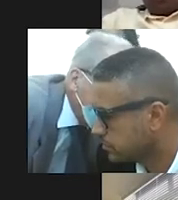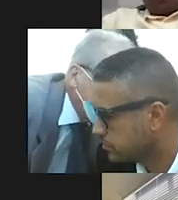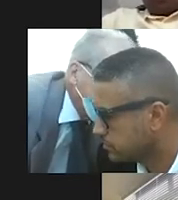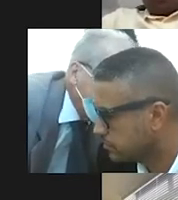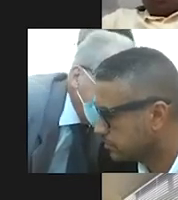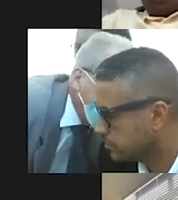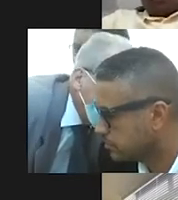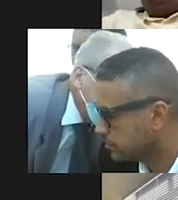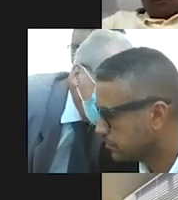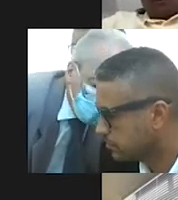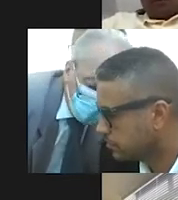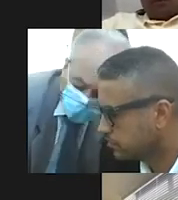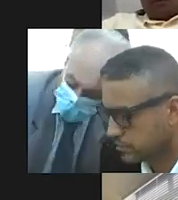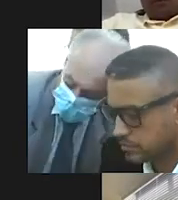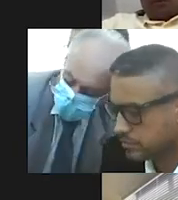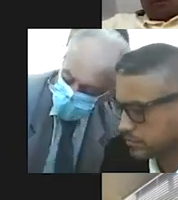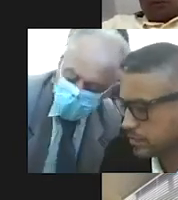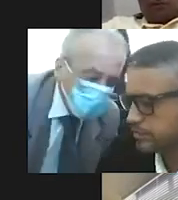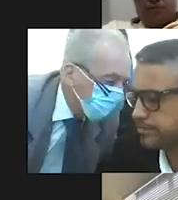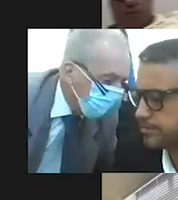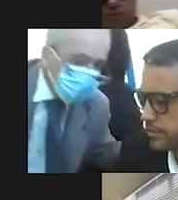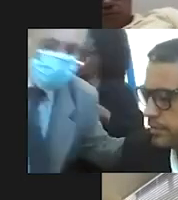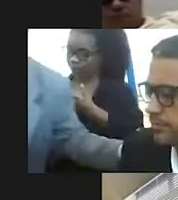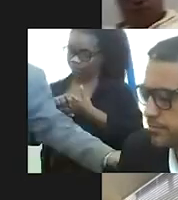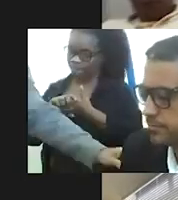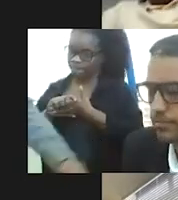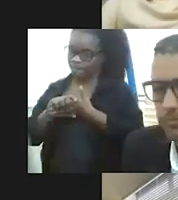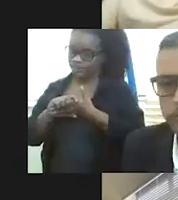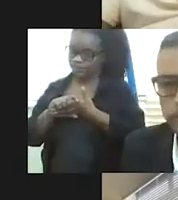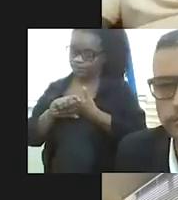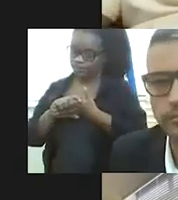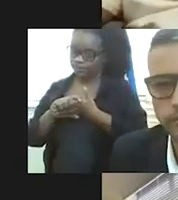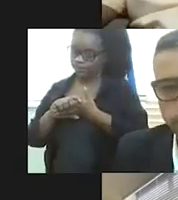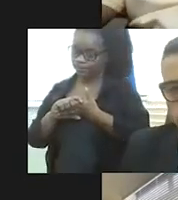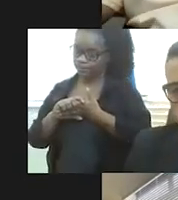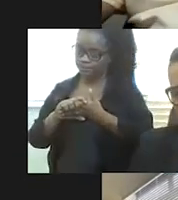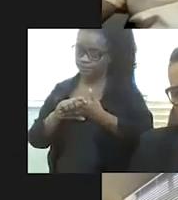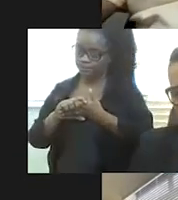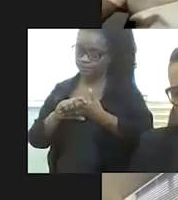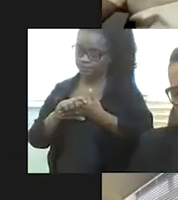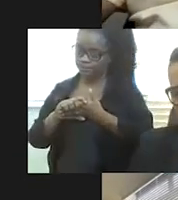uma cidade. O prefeito Washington Reis, ele tem